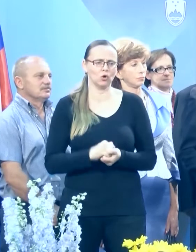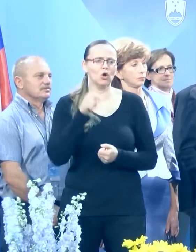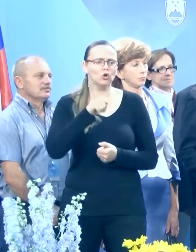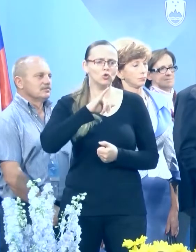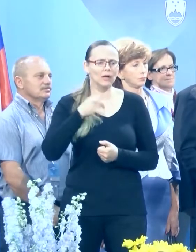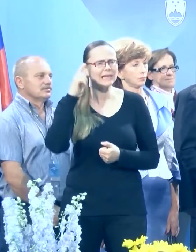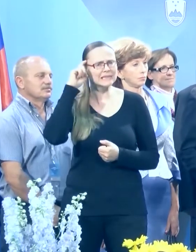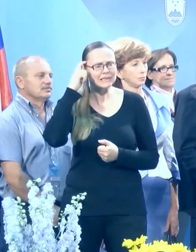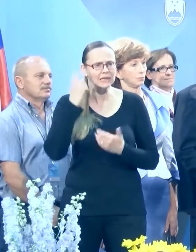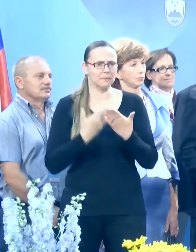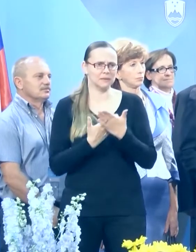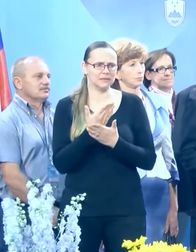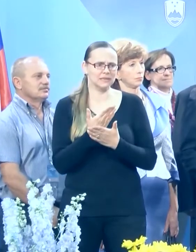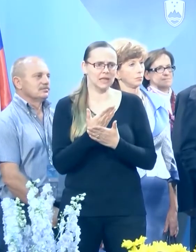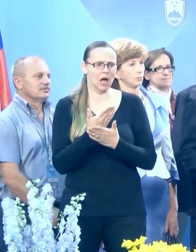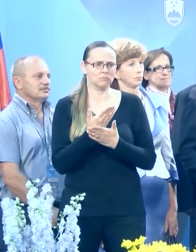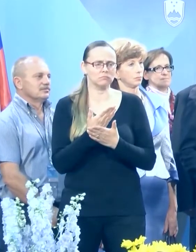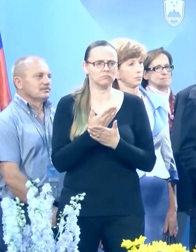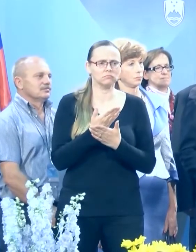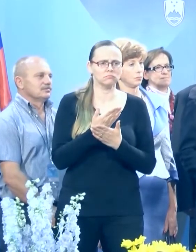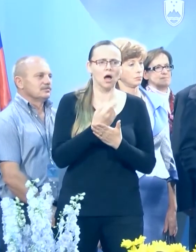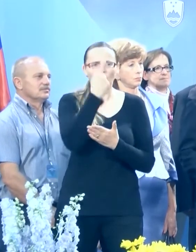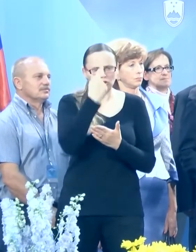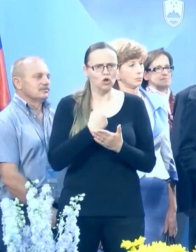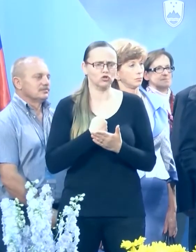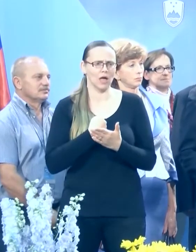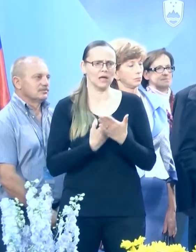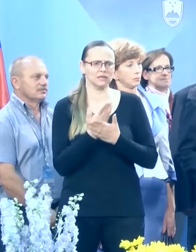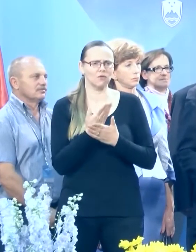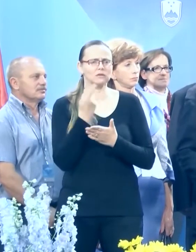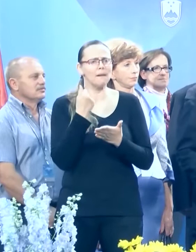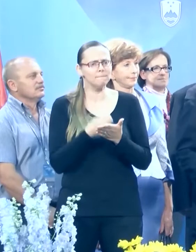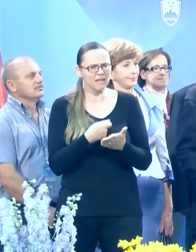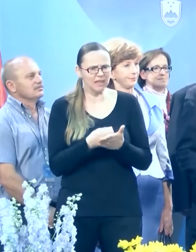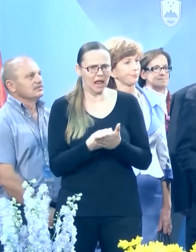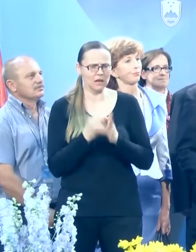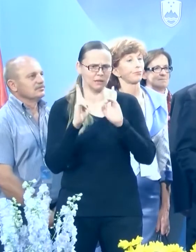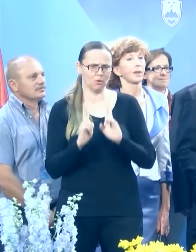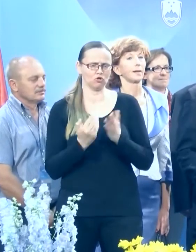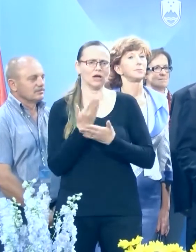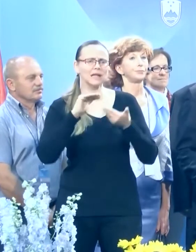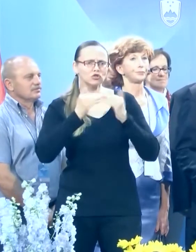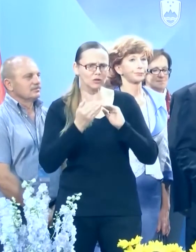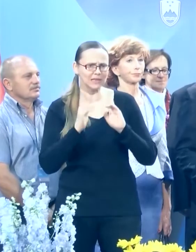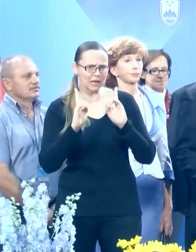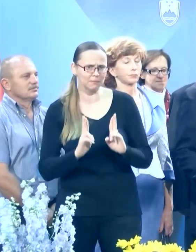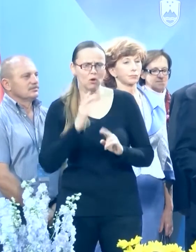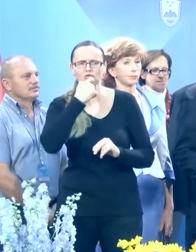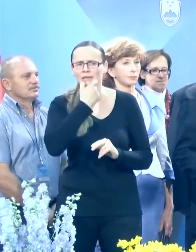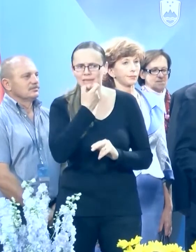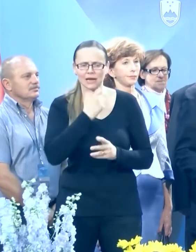je skrb za dostojanstvo, za materialni položaj, za socialni status